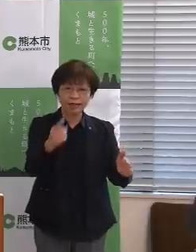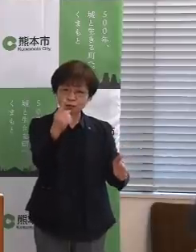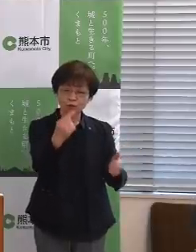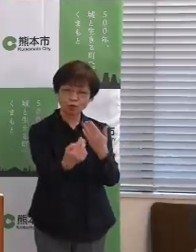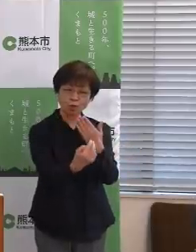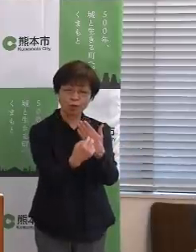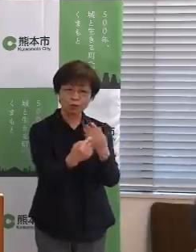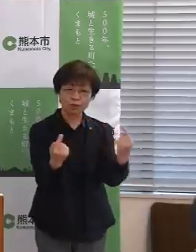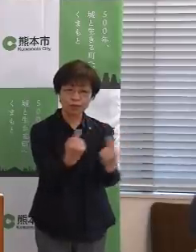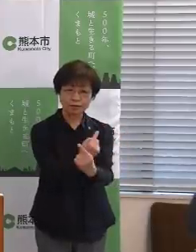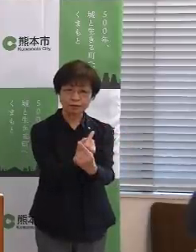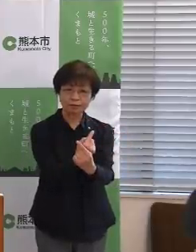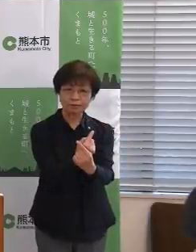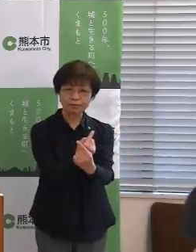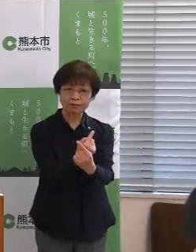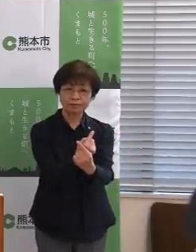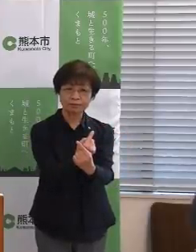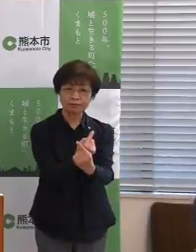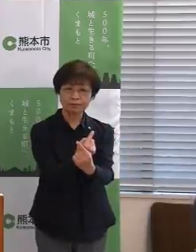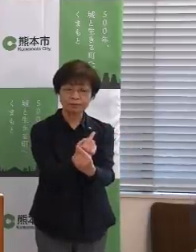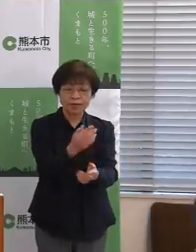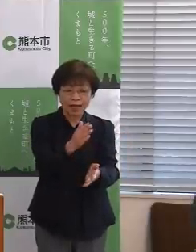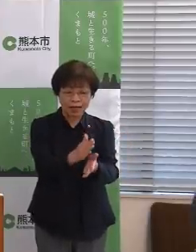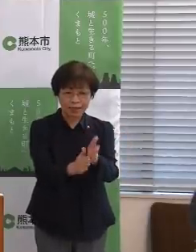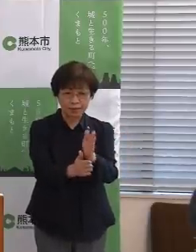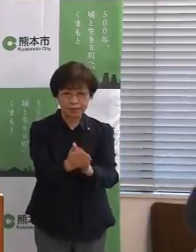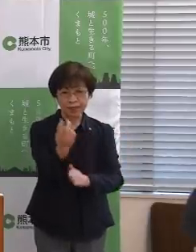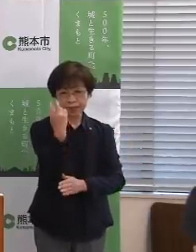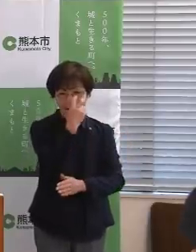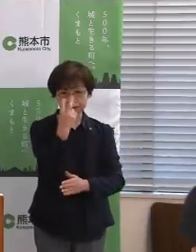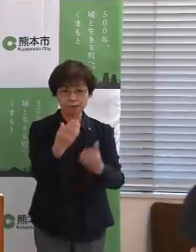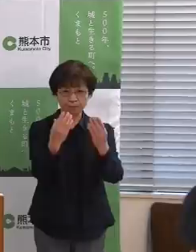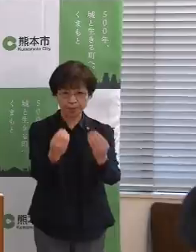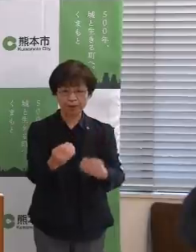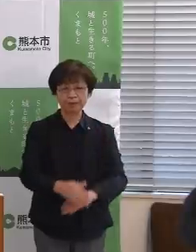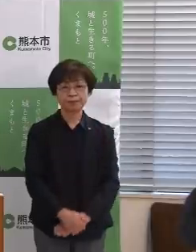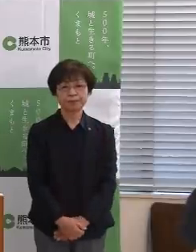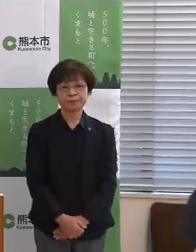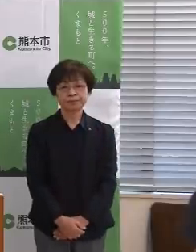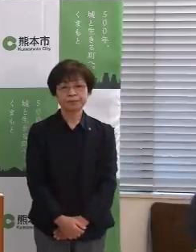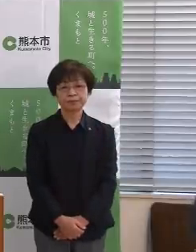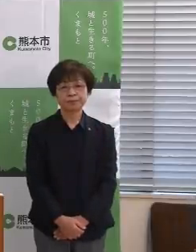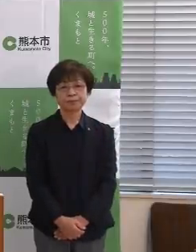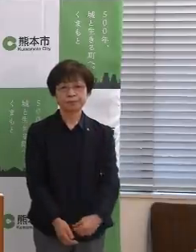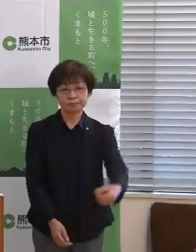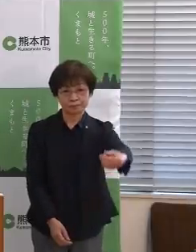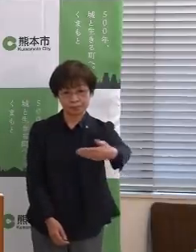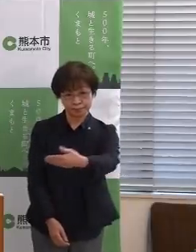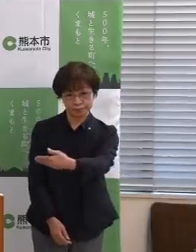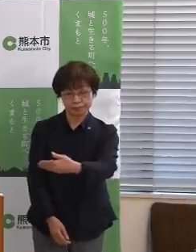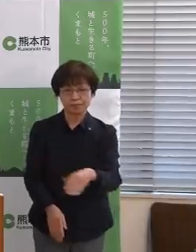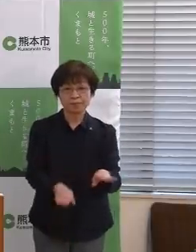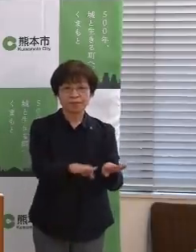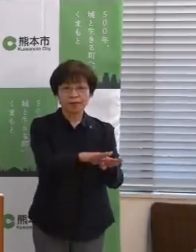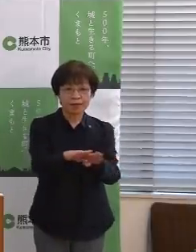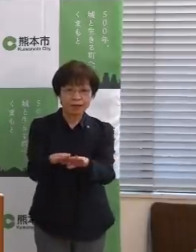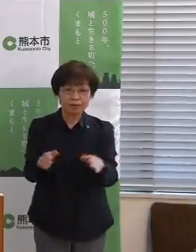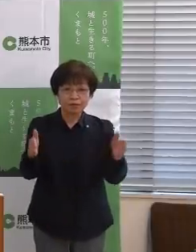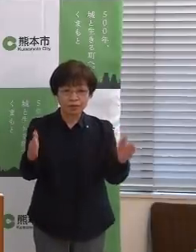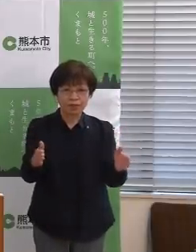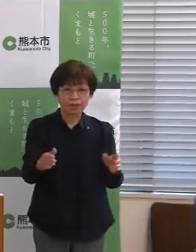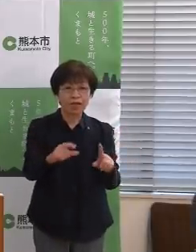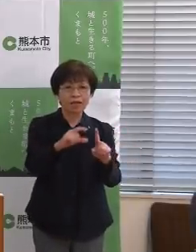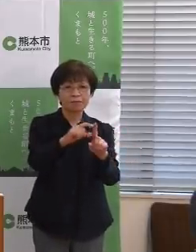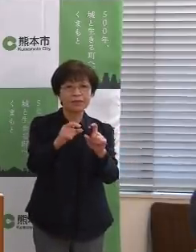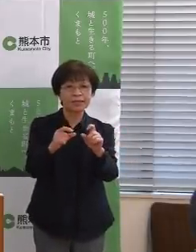後のですねそういうふうに改めて確認をしたところでございます。 あとこの連休期間中の